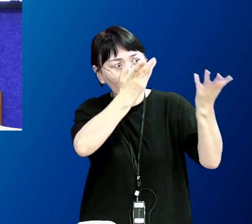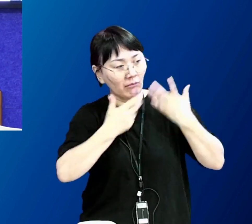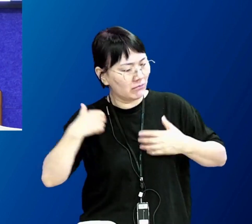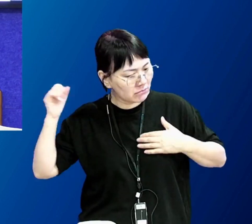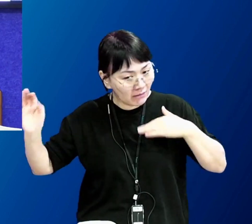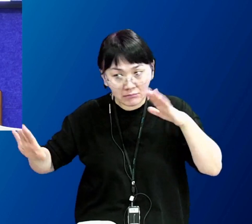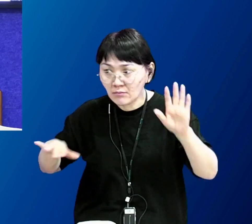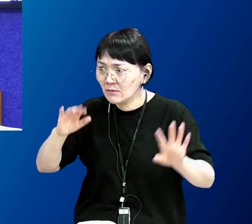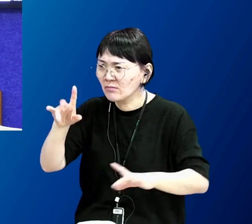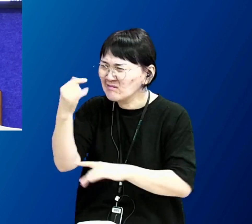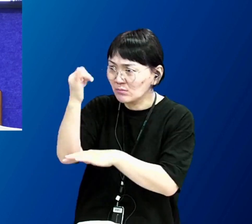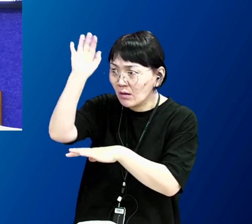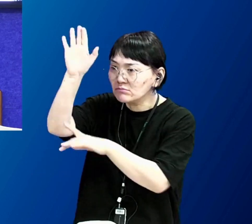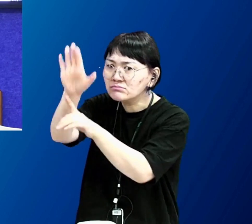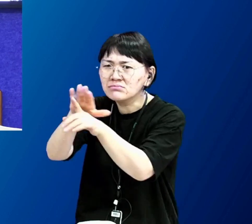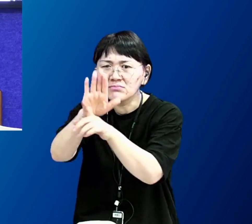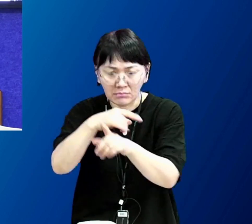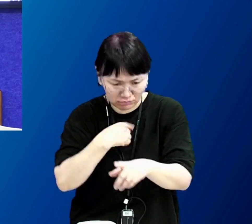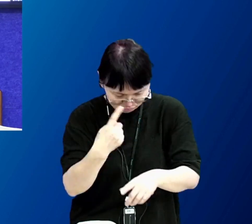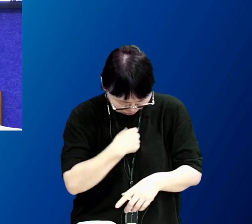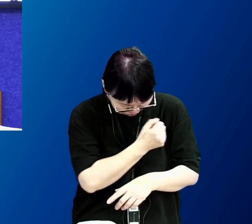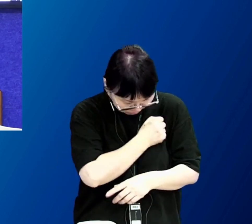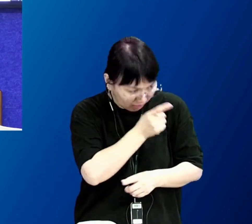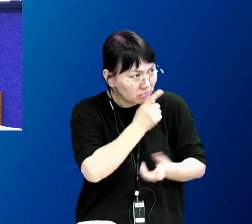бялхам дүүргэж өгдөг ойлгож байна уу?